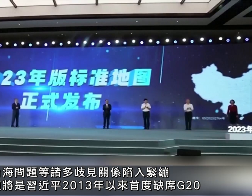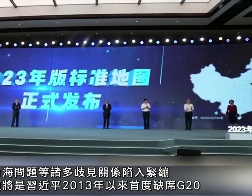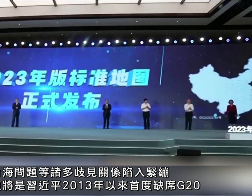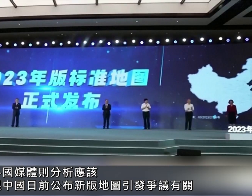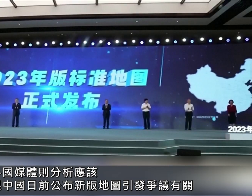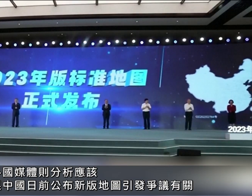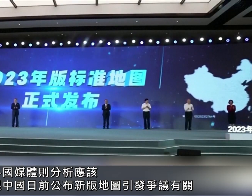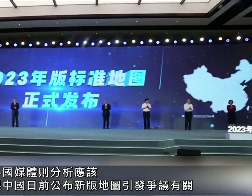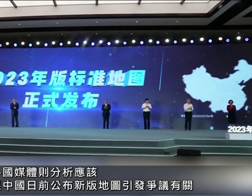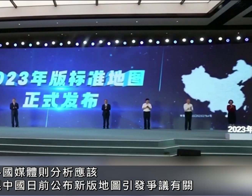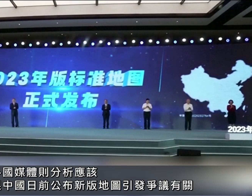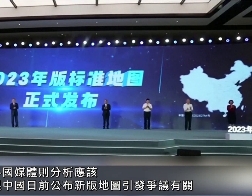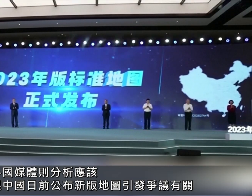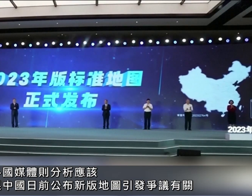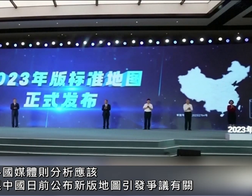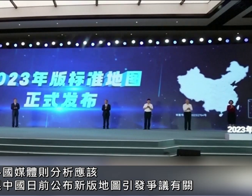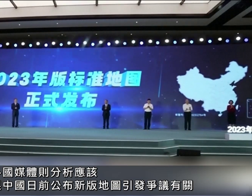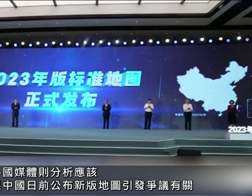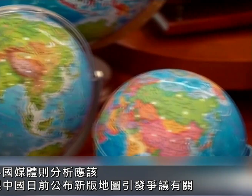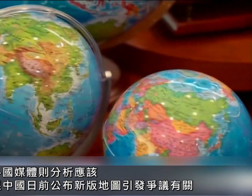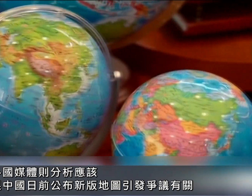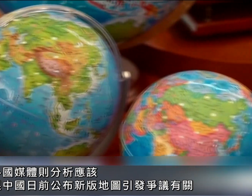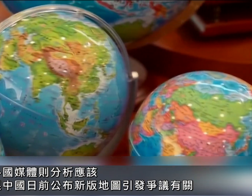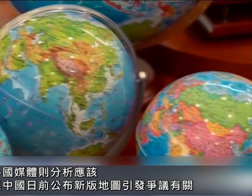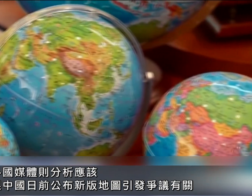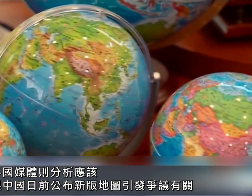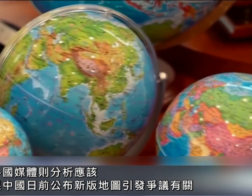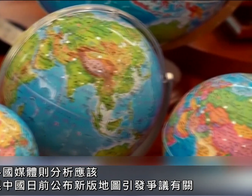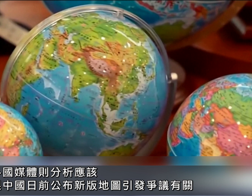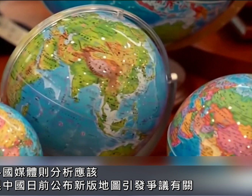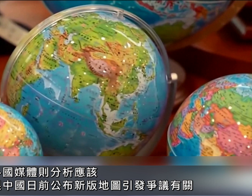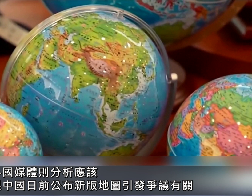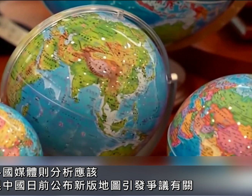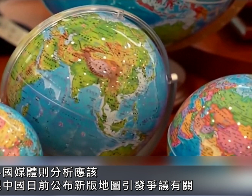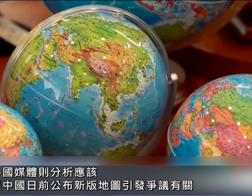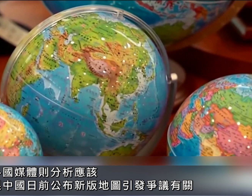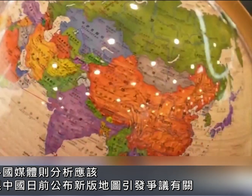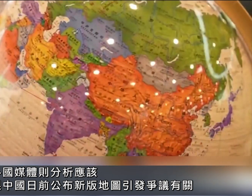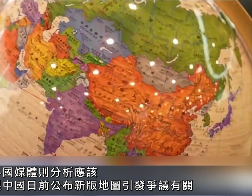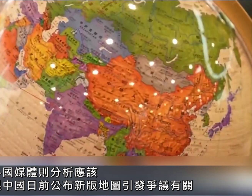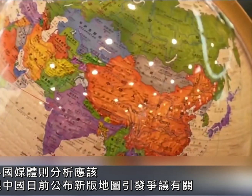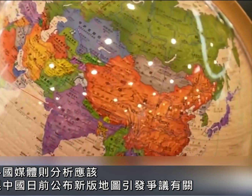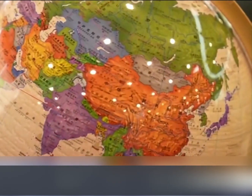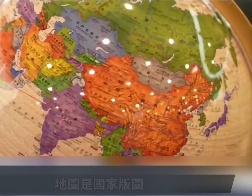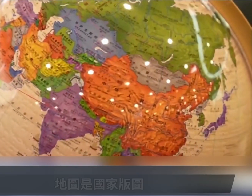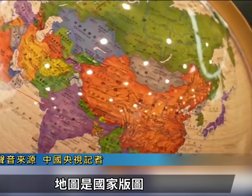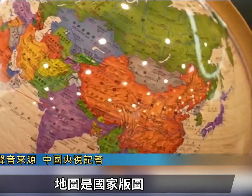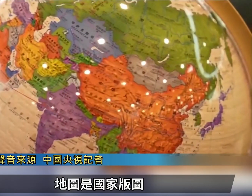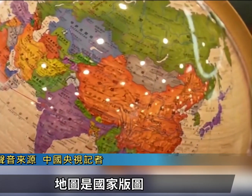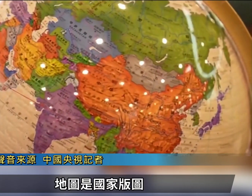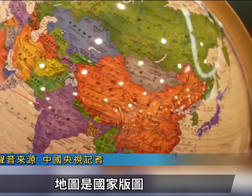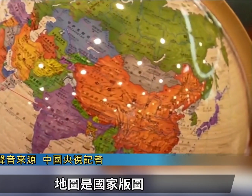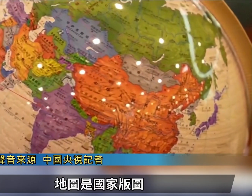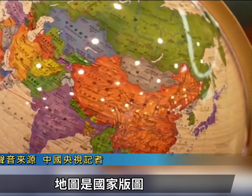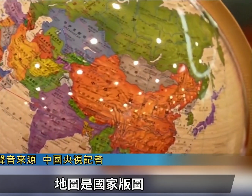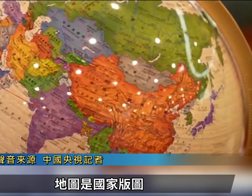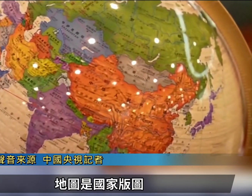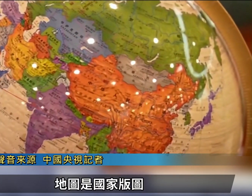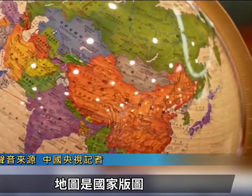则分析应该跟中国日前公布新版地图引发争议有关。 地图是国家版图最